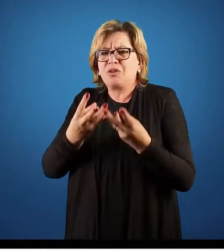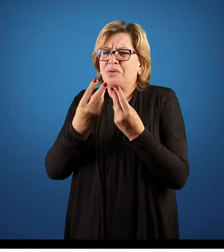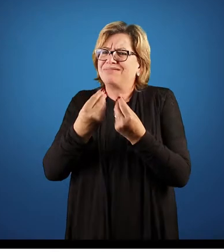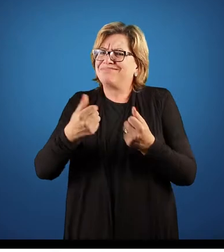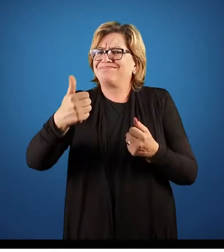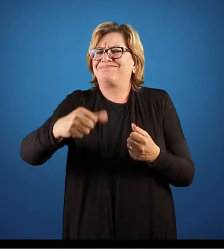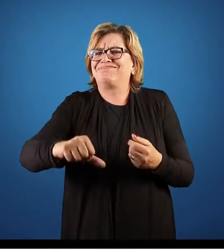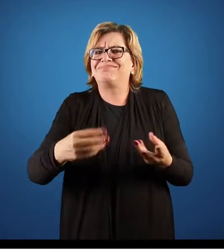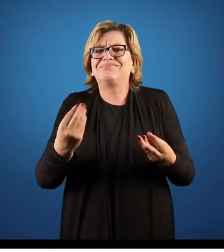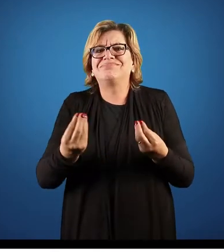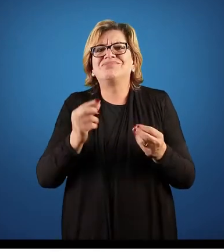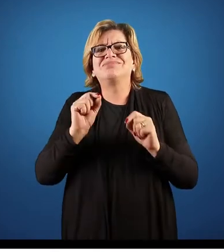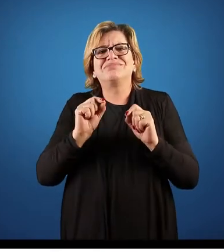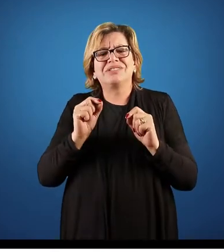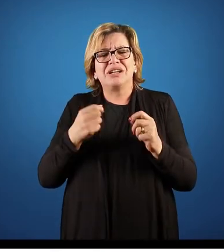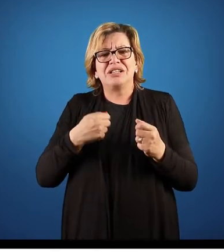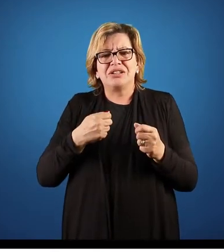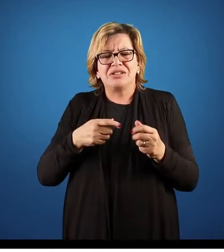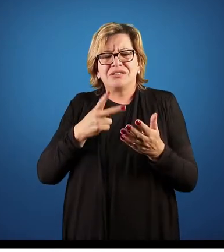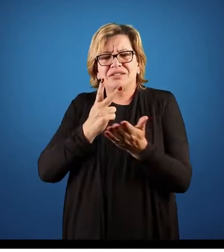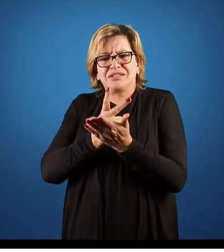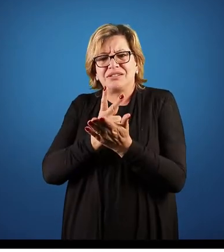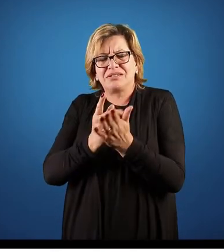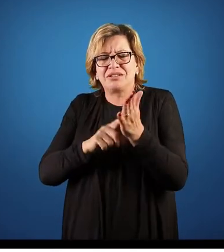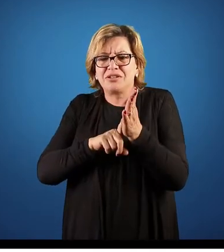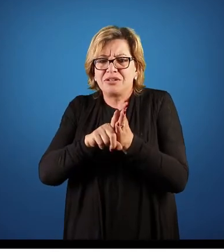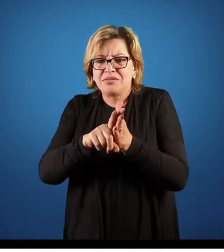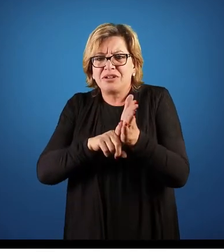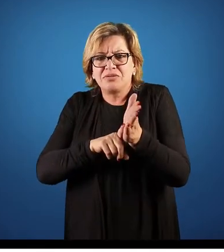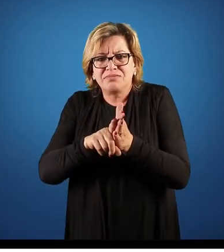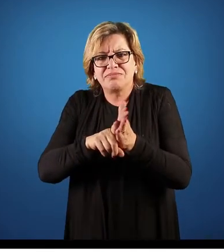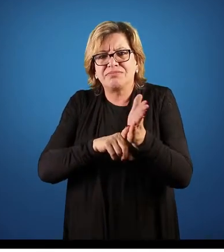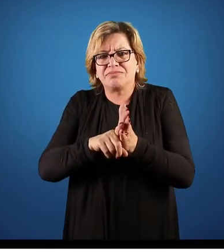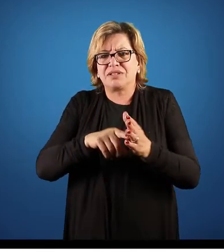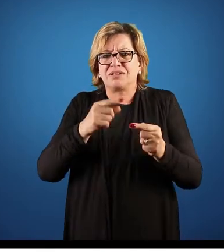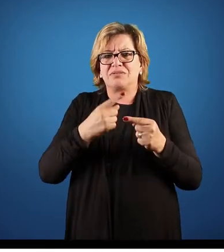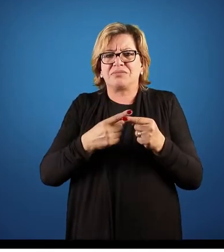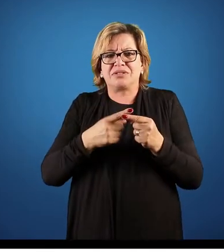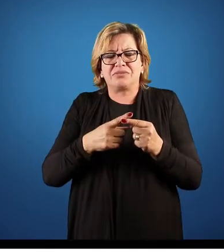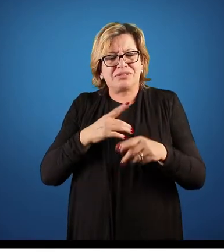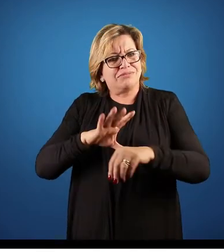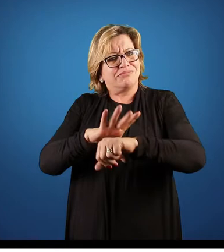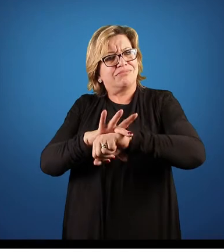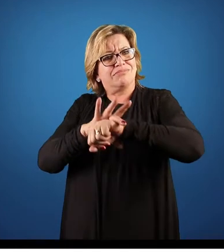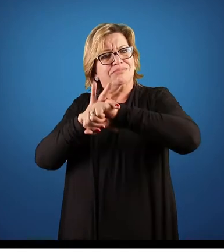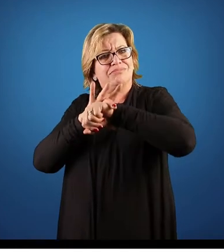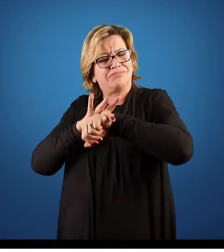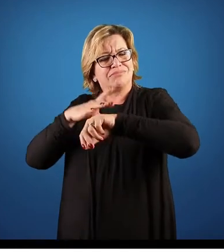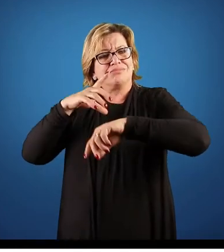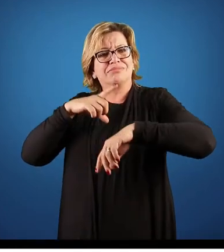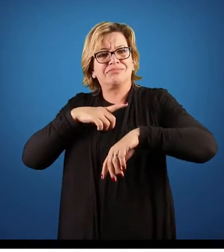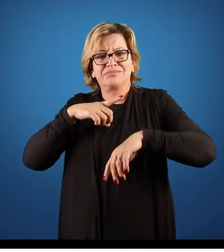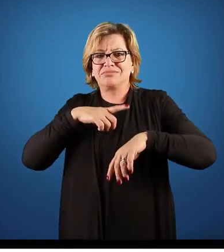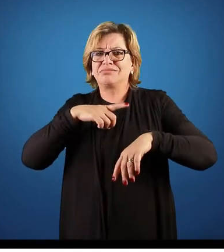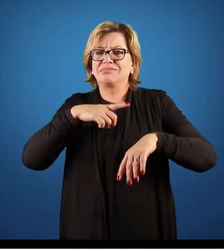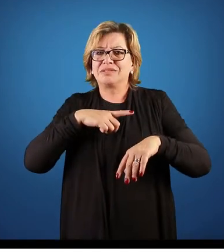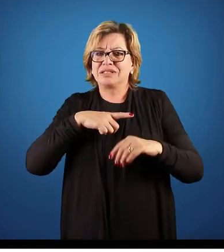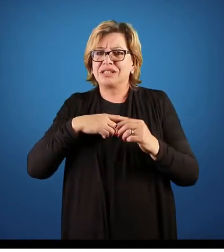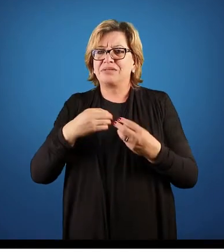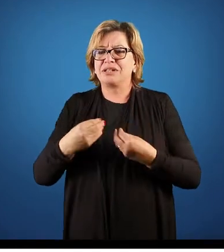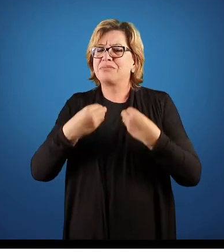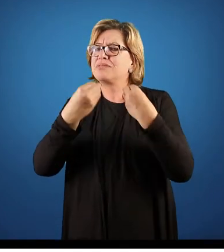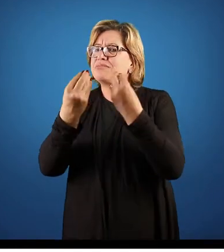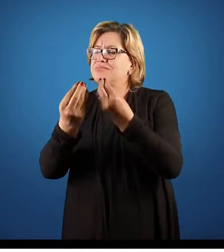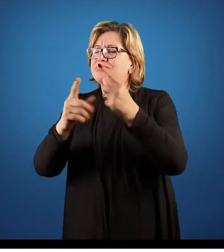alguma coisa nesse sentido então eu tenho que pesquisar essas duas coisas porque eu tenho que ter uma segurança quando vou entregar o meu serviço o meu